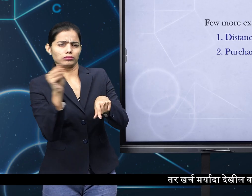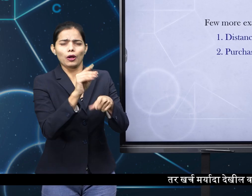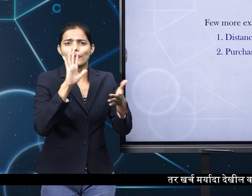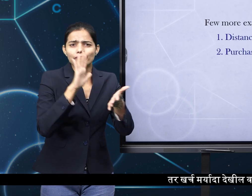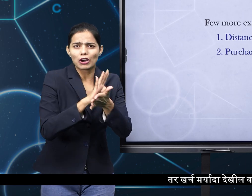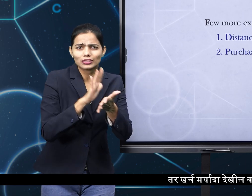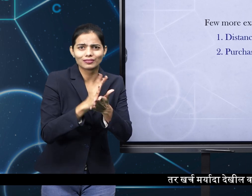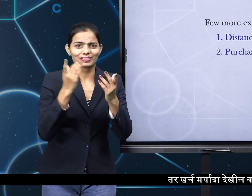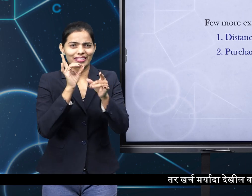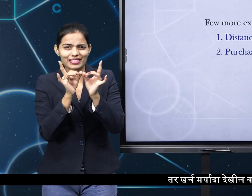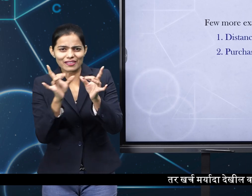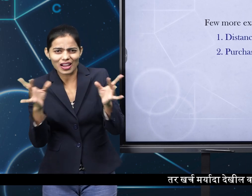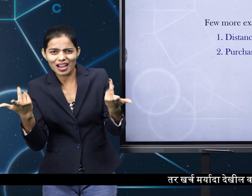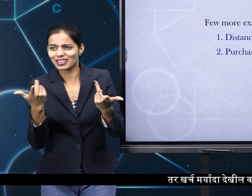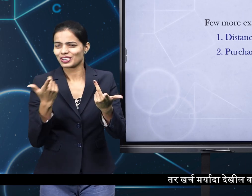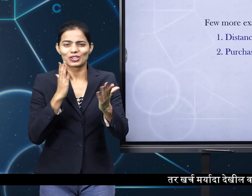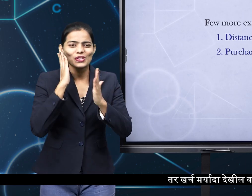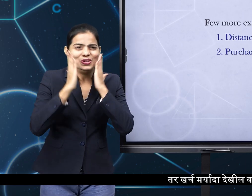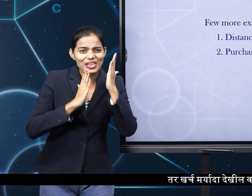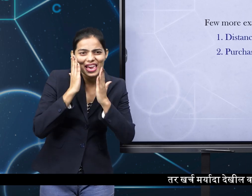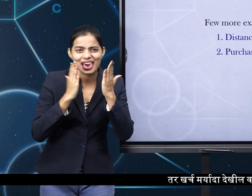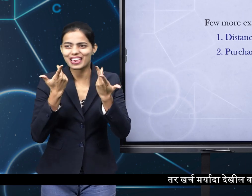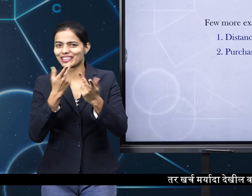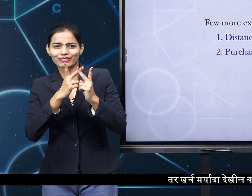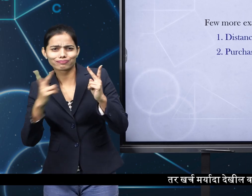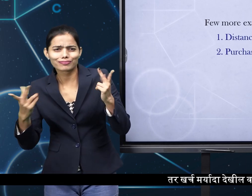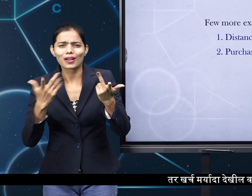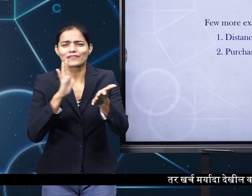तर खर्च मर्यादा देखील वाढते आणि उलट.